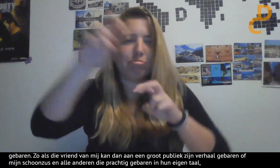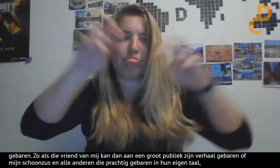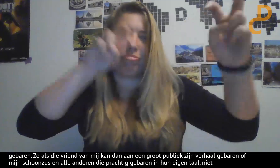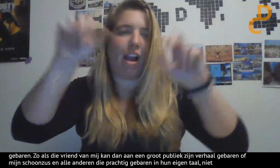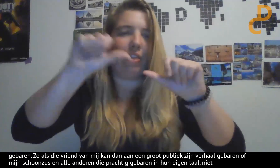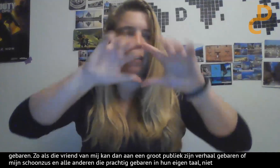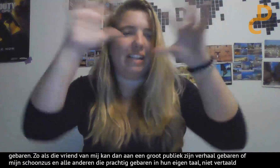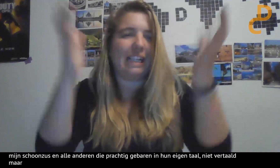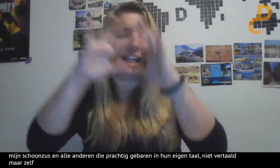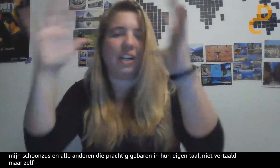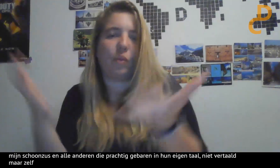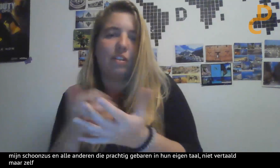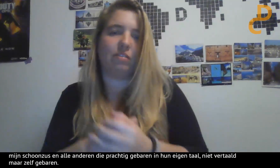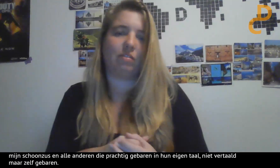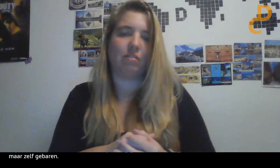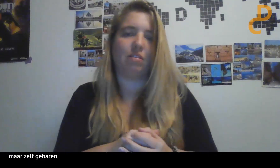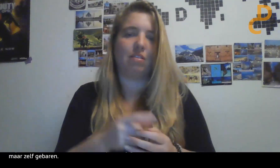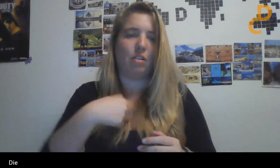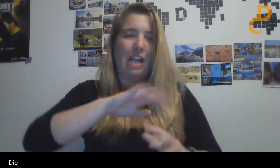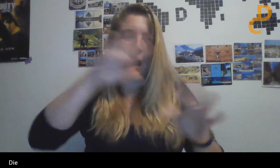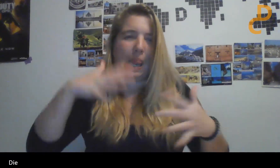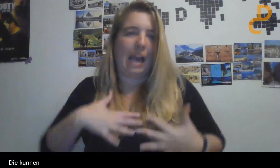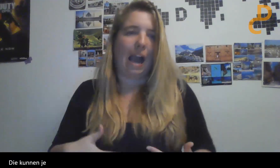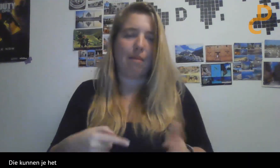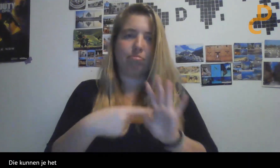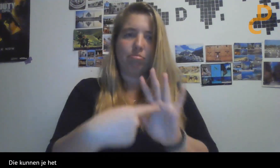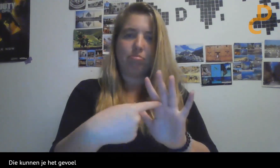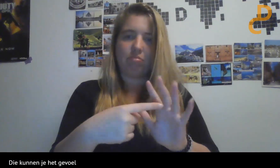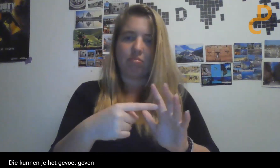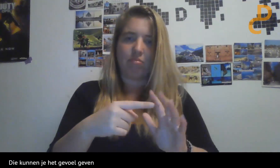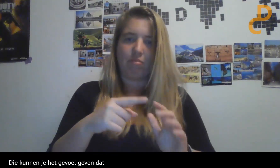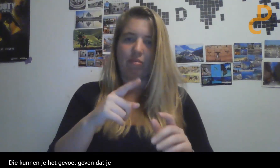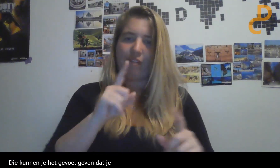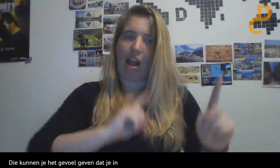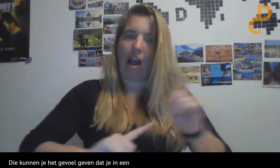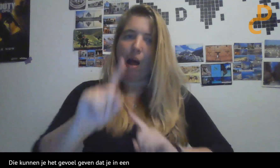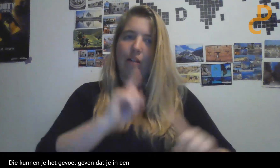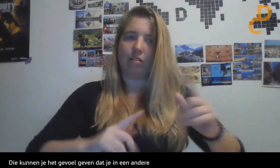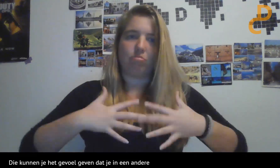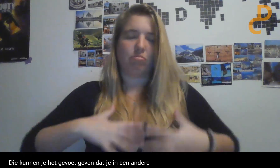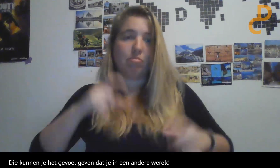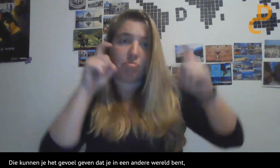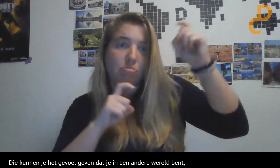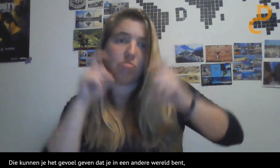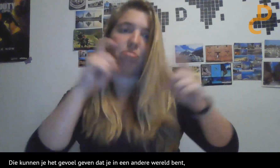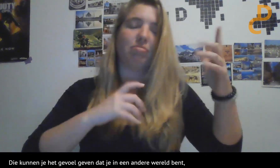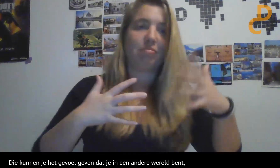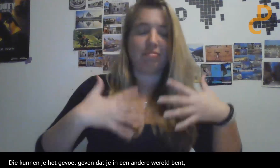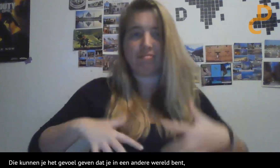Dus die kunnen je het gevoel geven dat je in andere werelden verkleedt. Andere werelden begeeft. Met hun